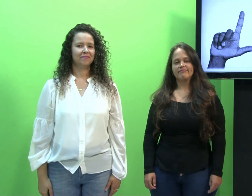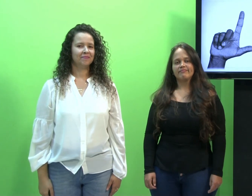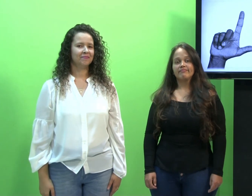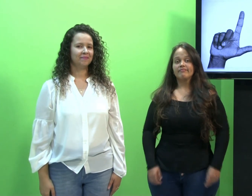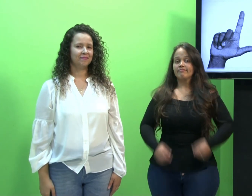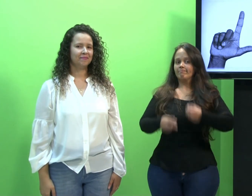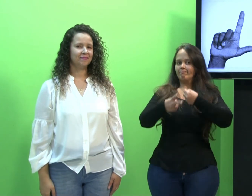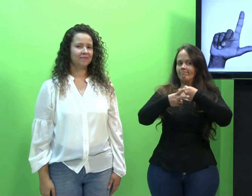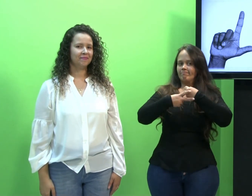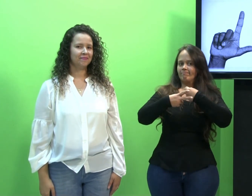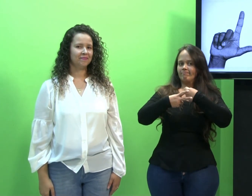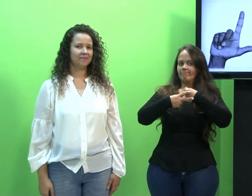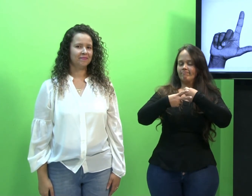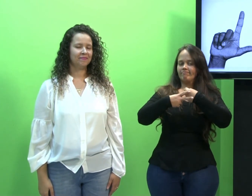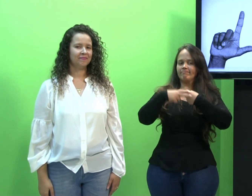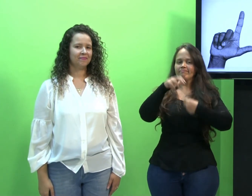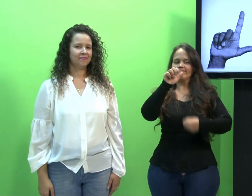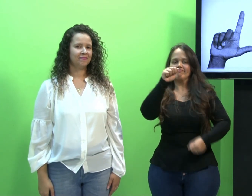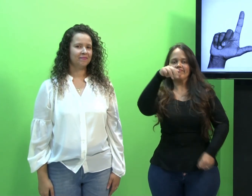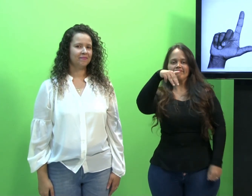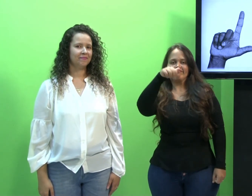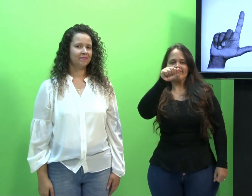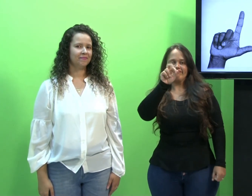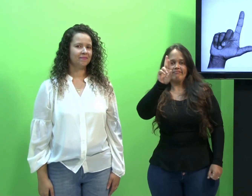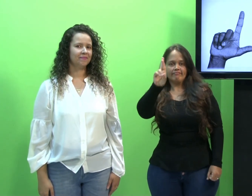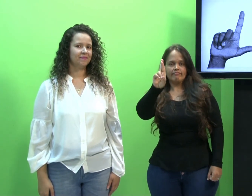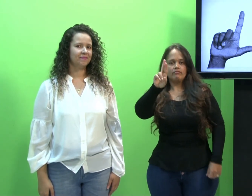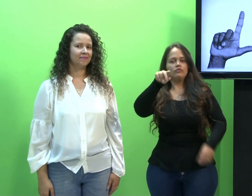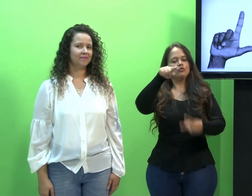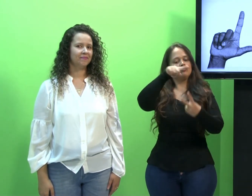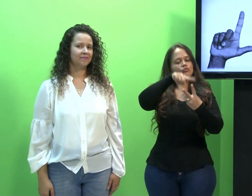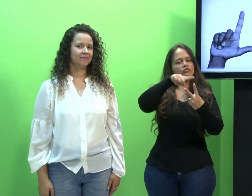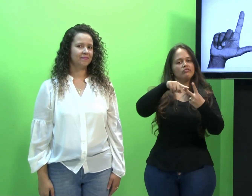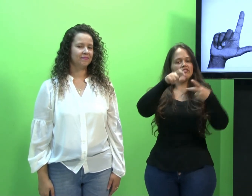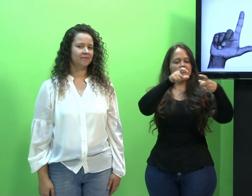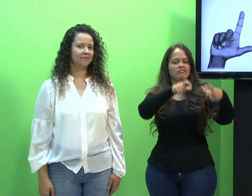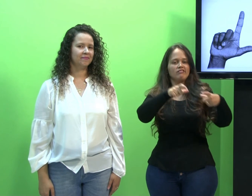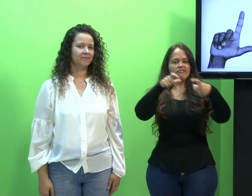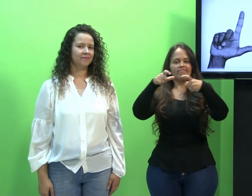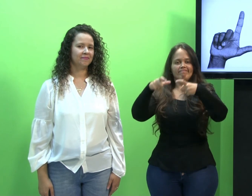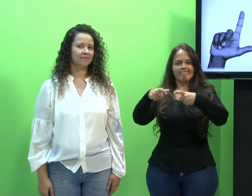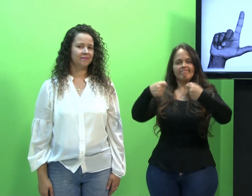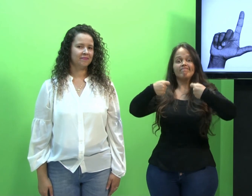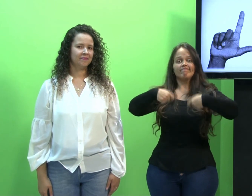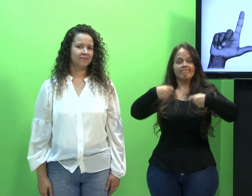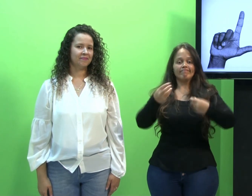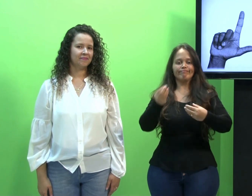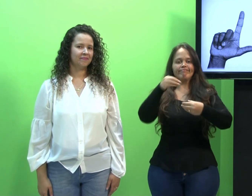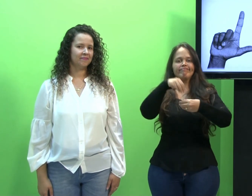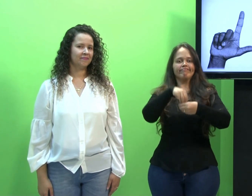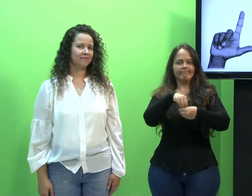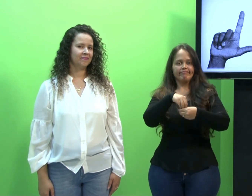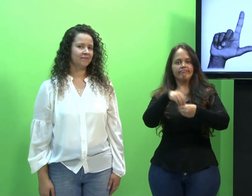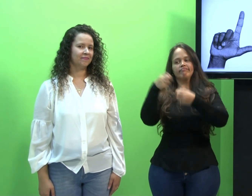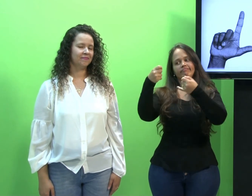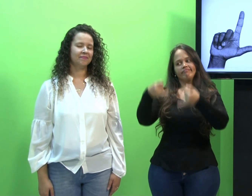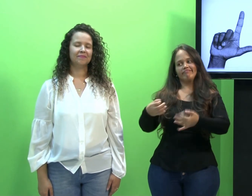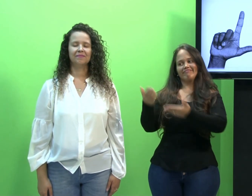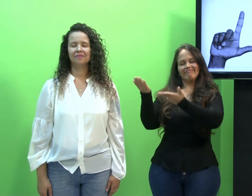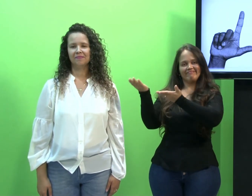O verbo amar apresenta dois locais que precisam ser preenchidos, como foi explicado